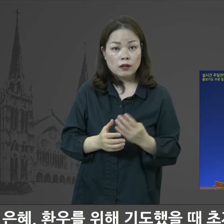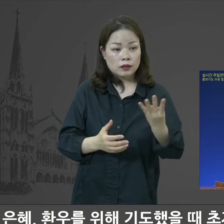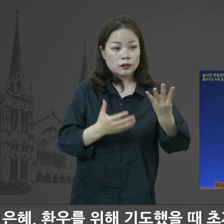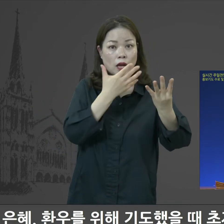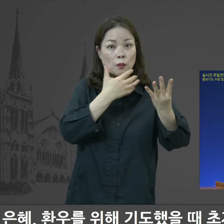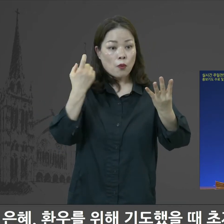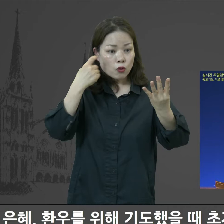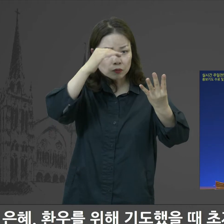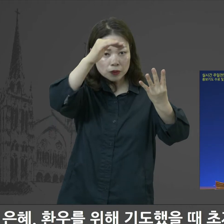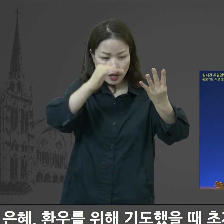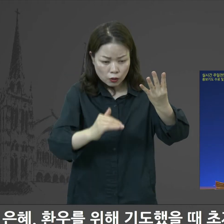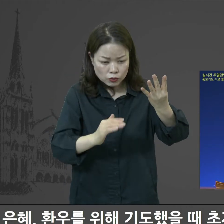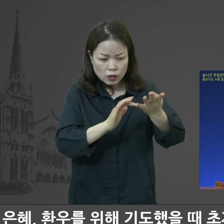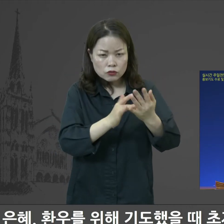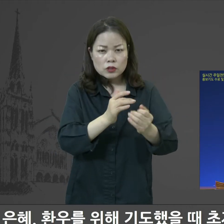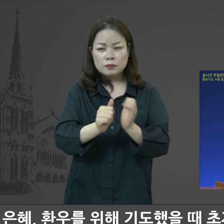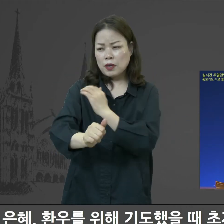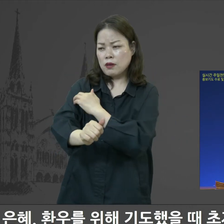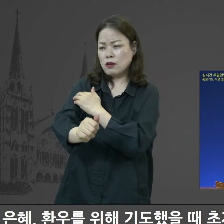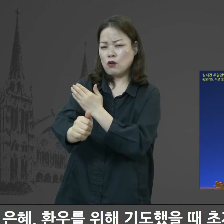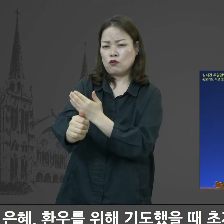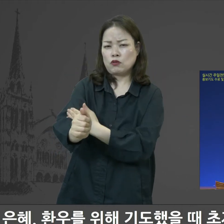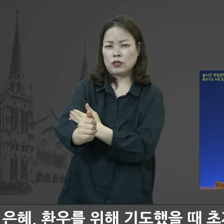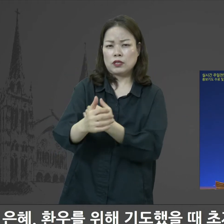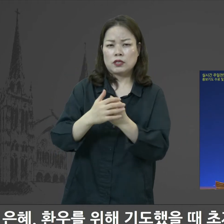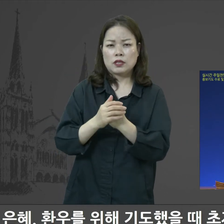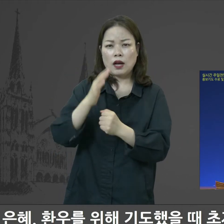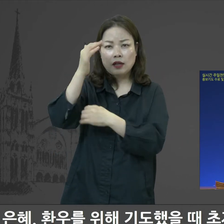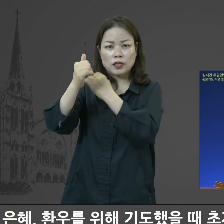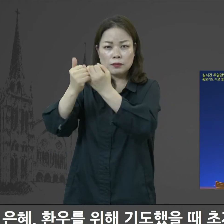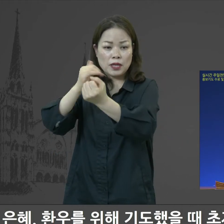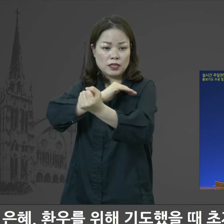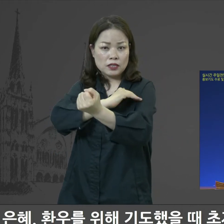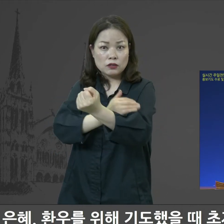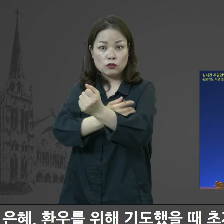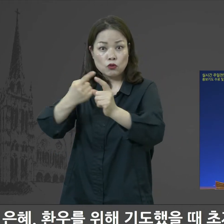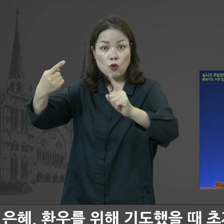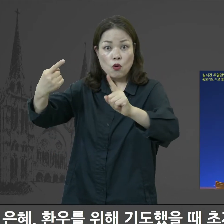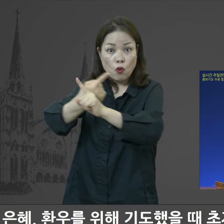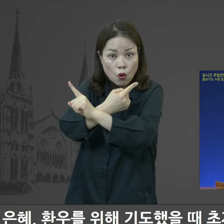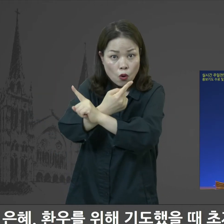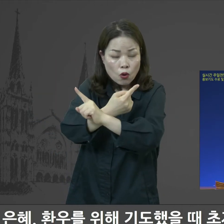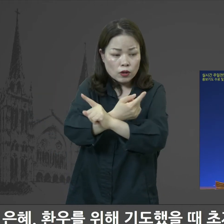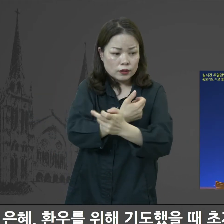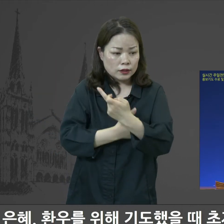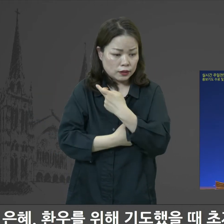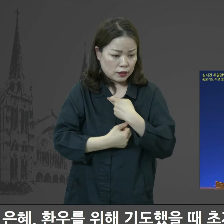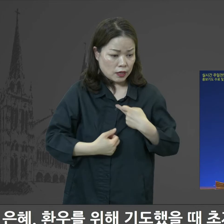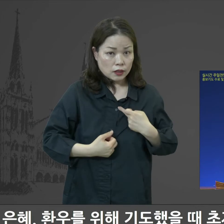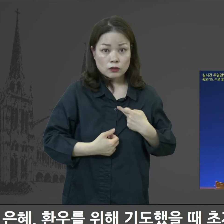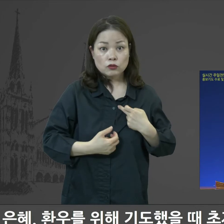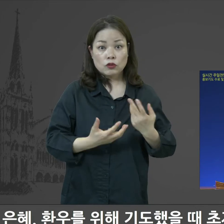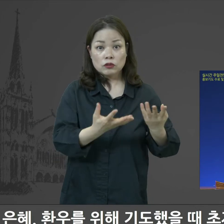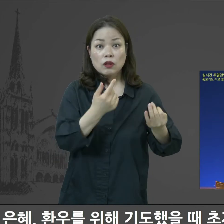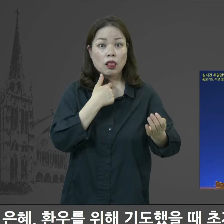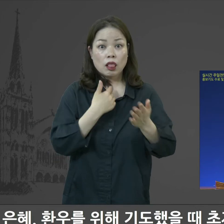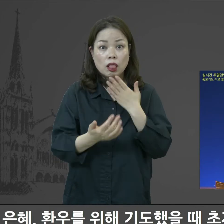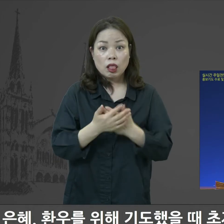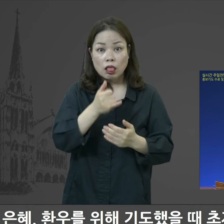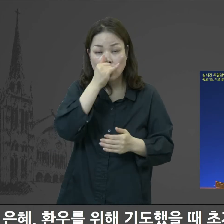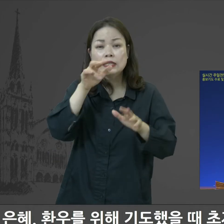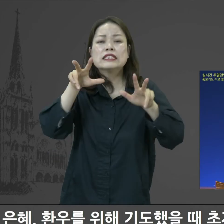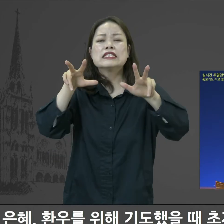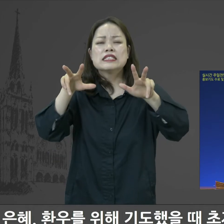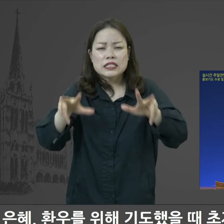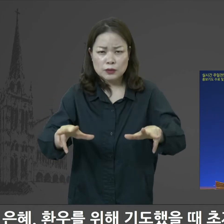보면 예수님은 예수님의 권세로 이런 신유의 역사를 많이 일으키셨죠. 제자들도 이런 사역을 많이 했습니다. 여러분, 지금도 신유의